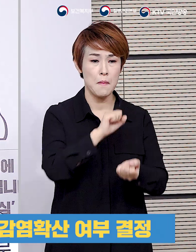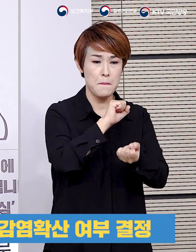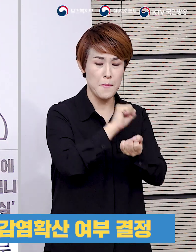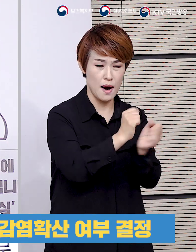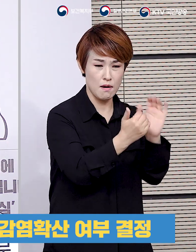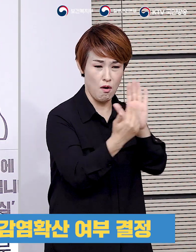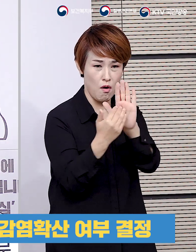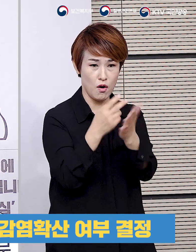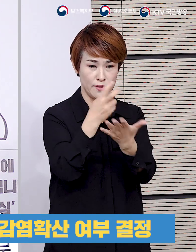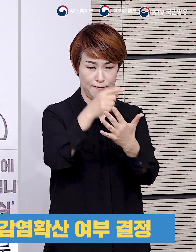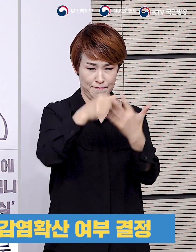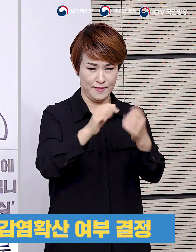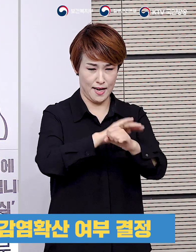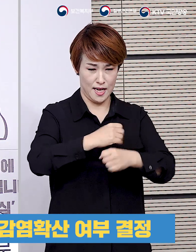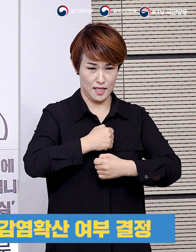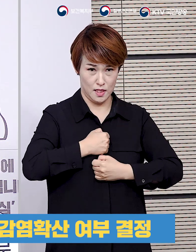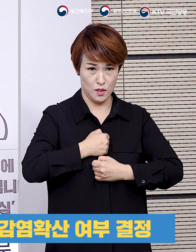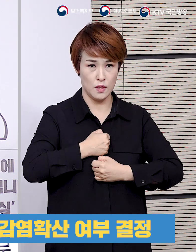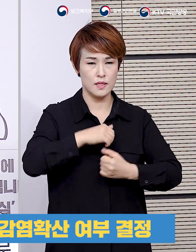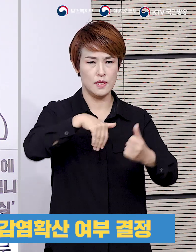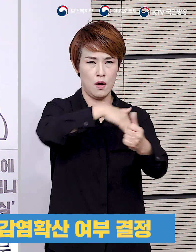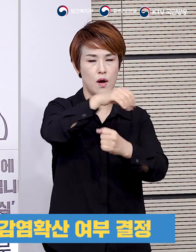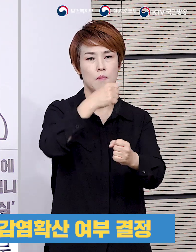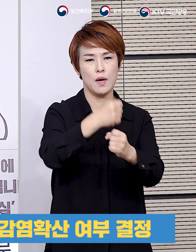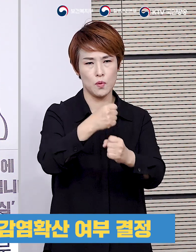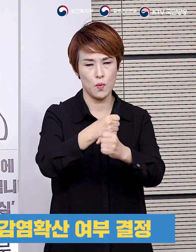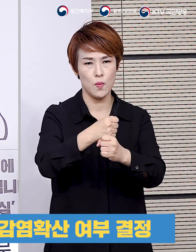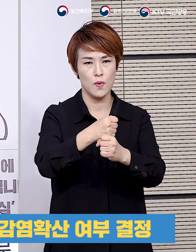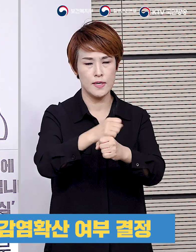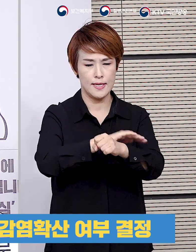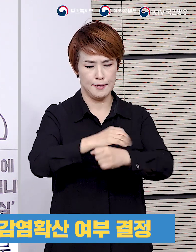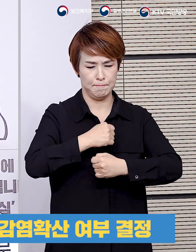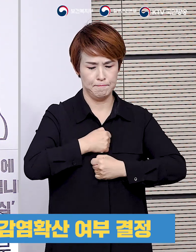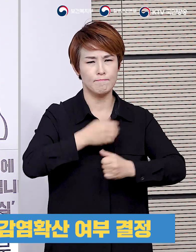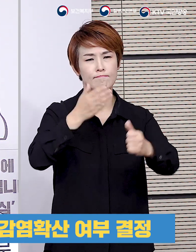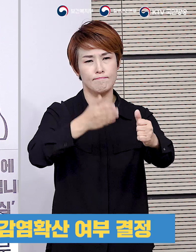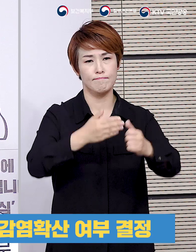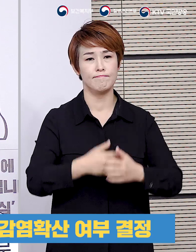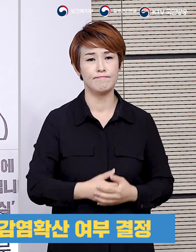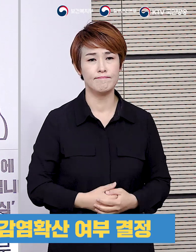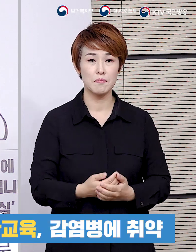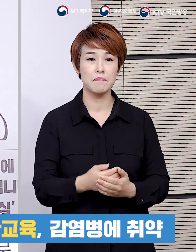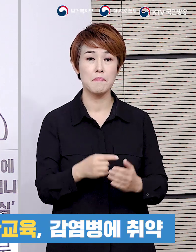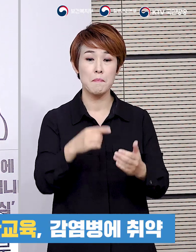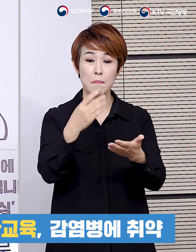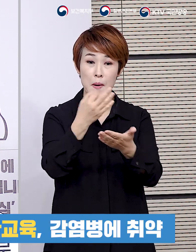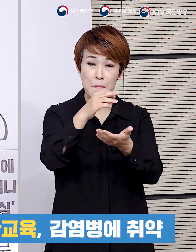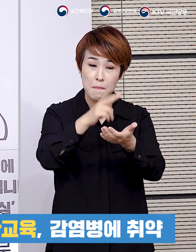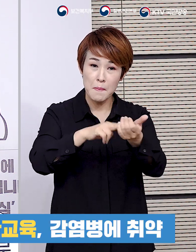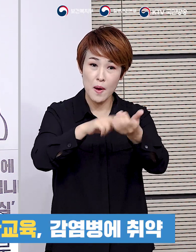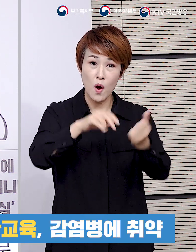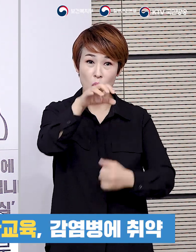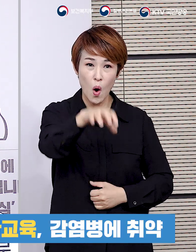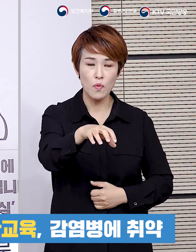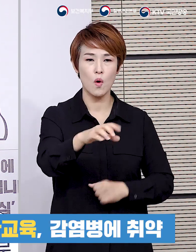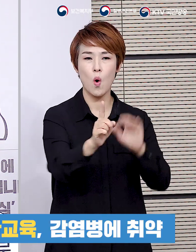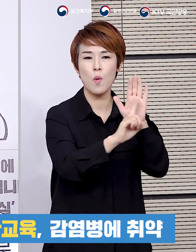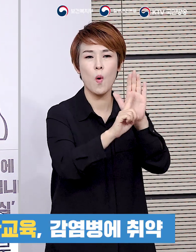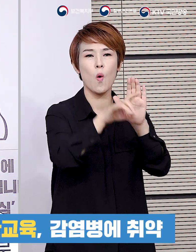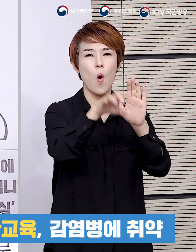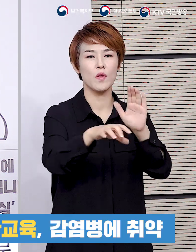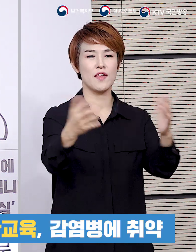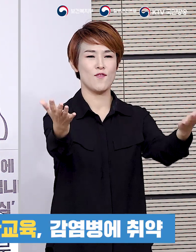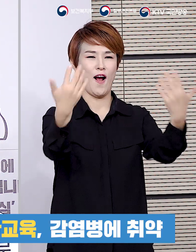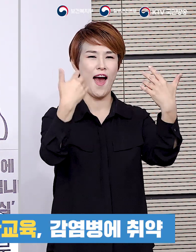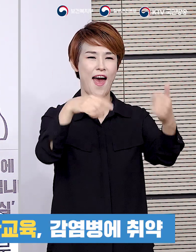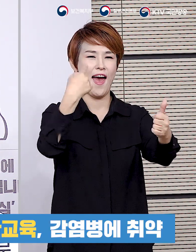수칙이 지켜지는 환경을 만들고 이를 지키는 데 힘써 주실 것을 당부드립니다. 방문 판매 업체는